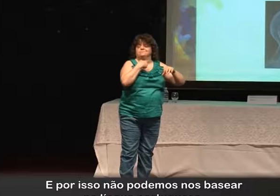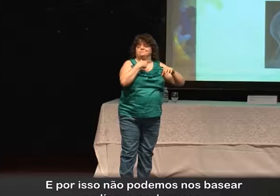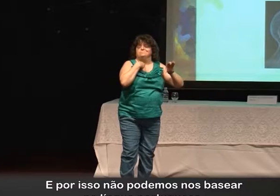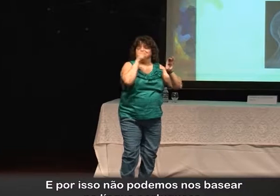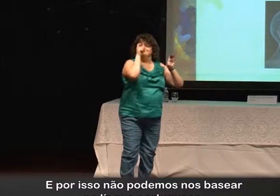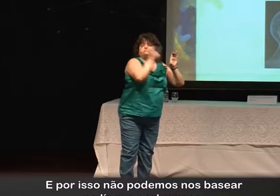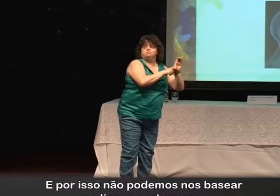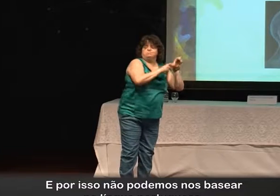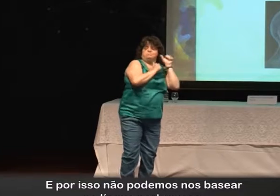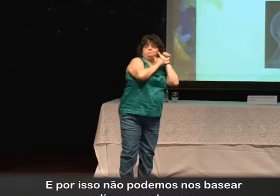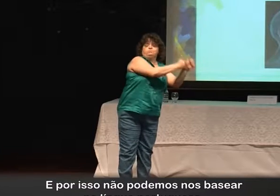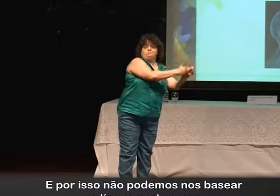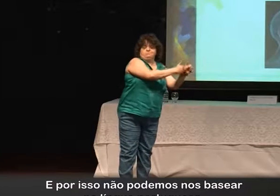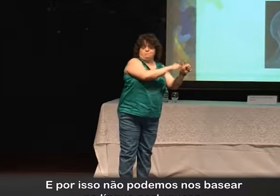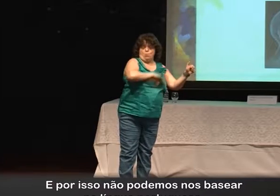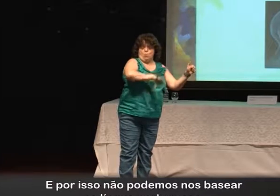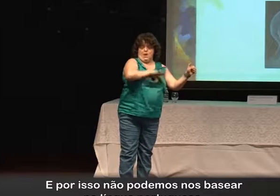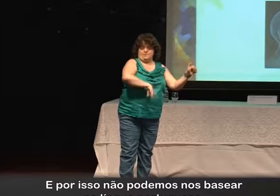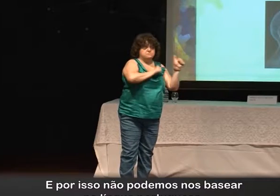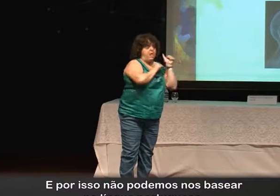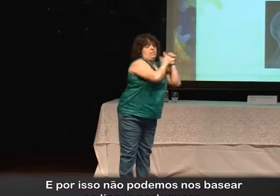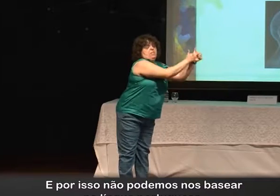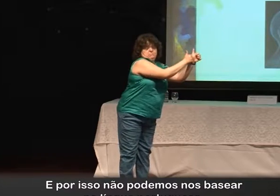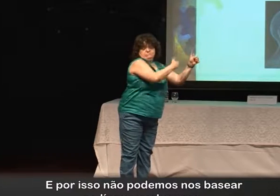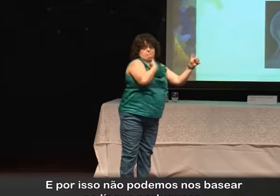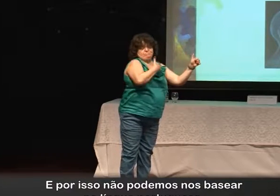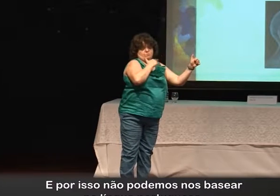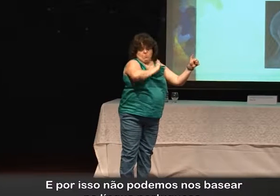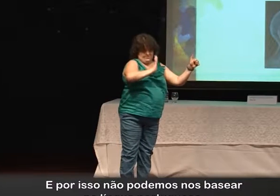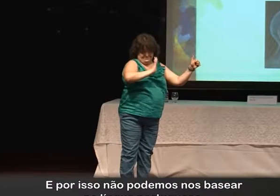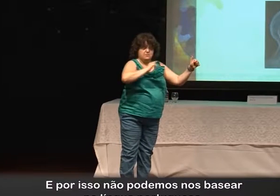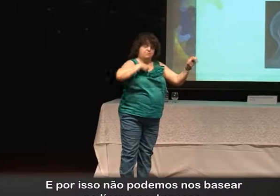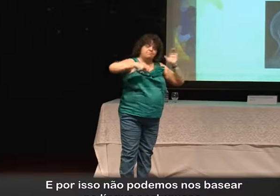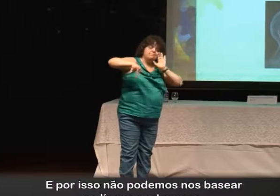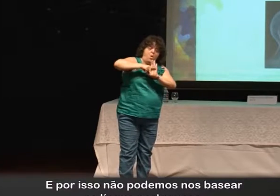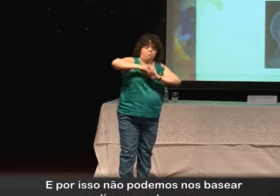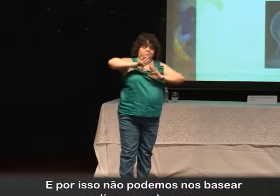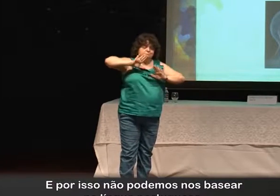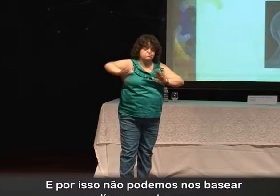não podemos basear nos basear na língua portuguesa.